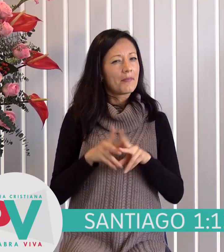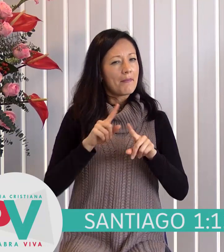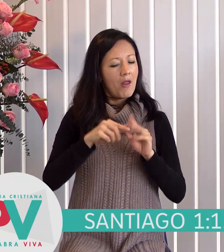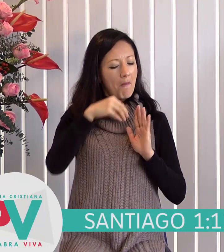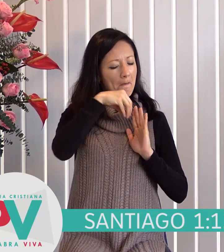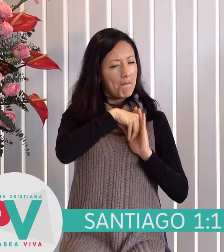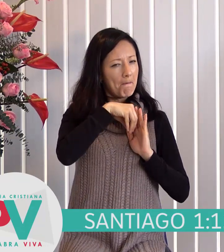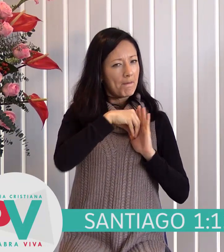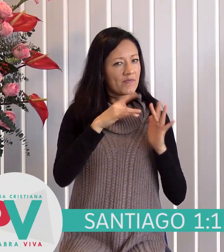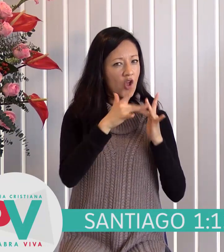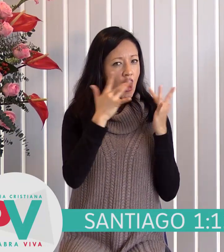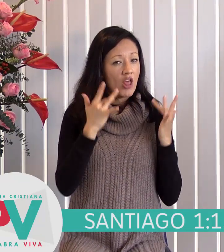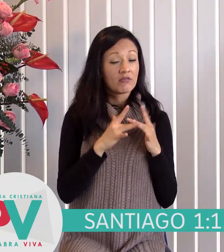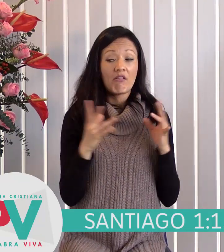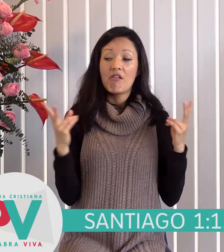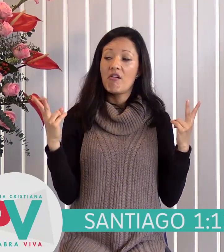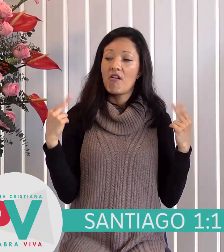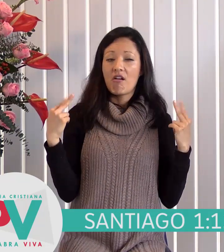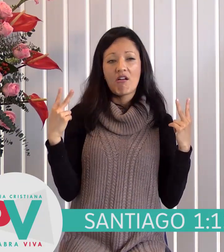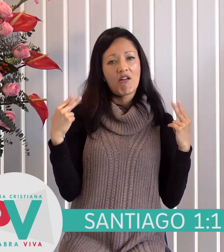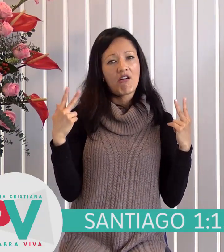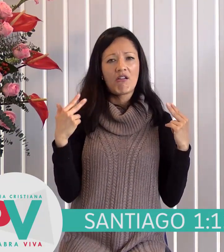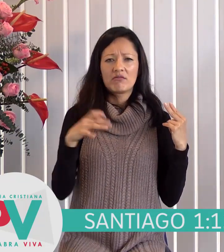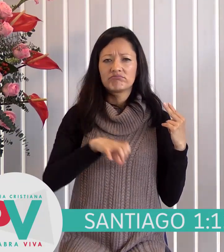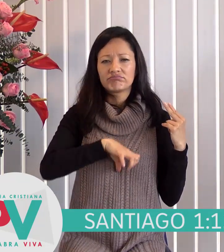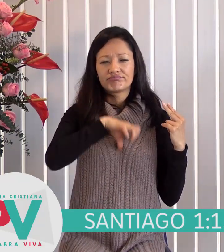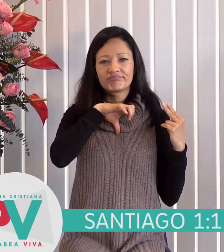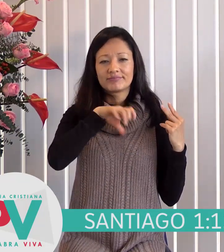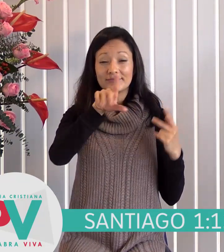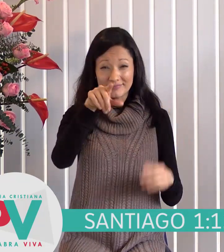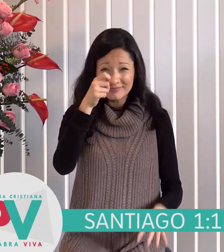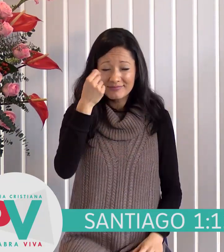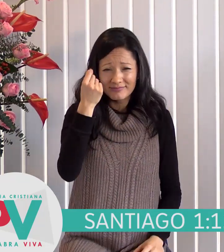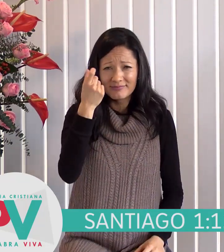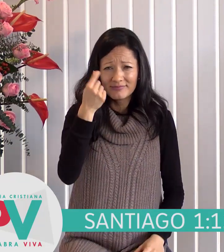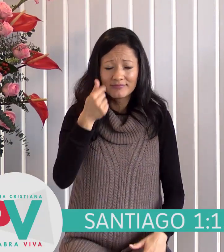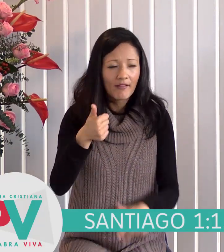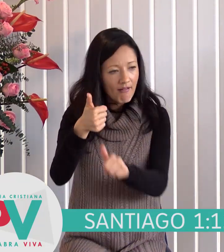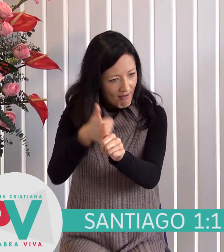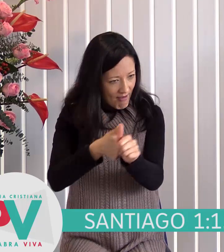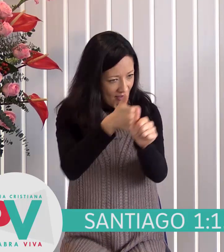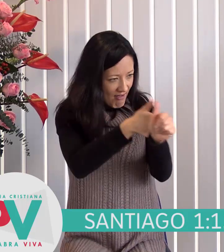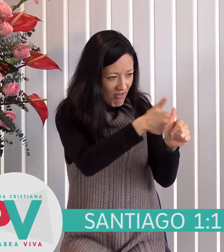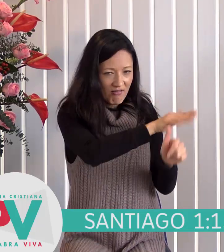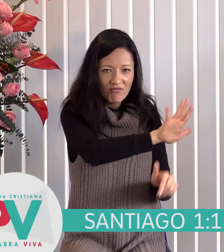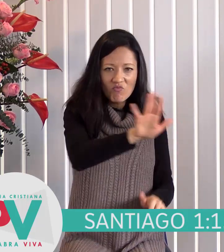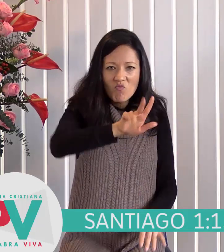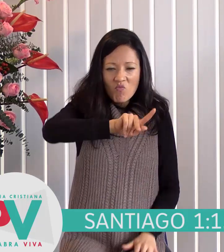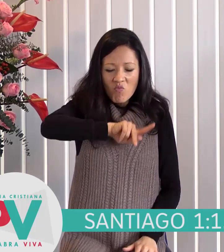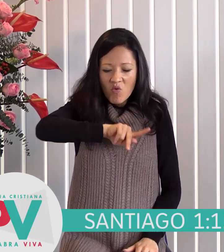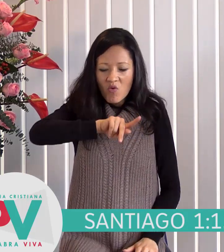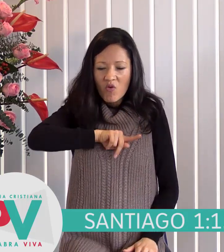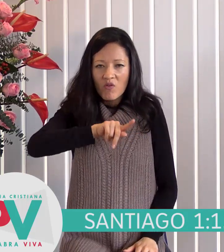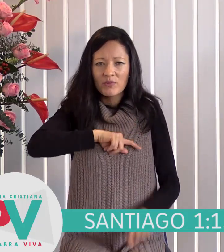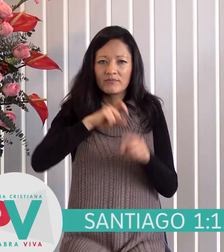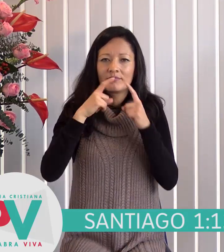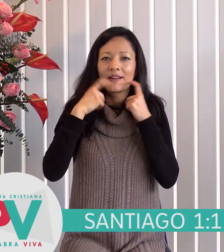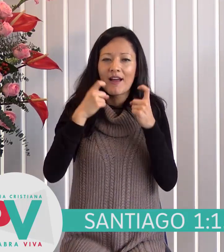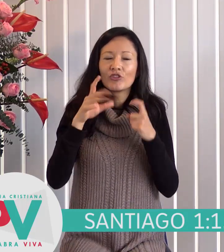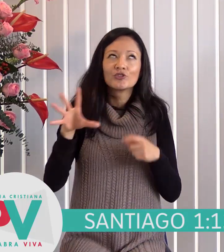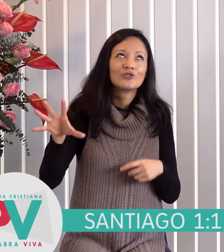pero tiene problemas con la vanagloria. Entiende que cada uno por su propia concupiscencia,